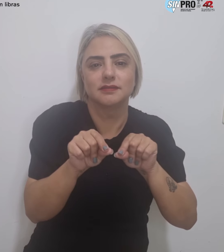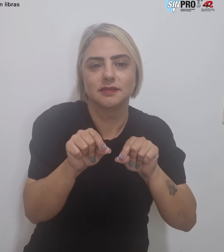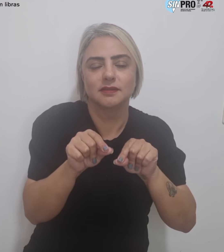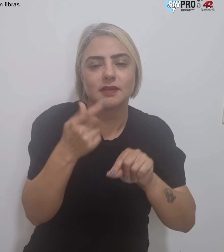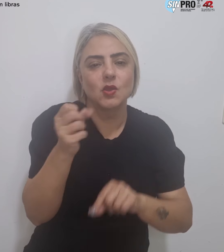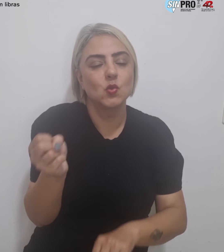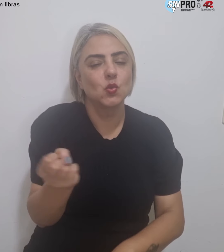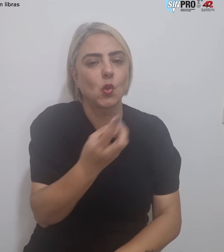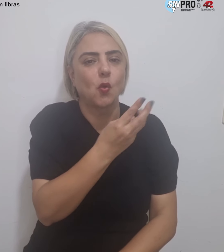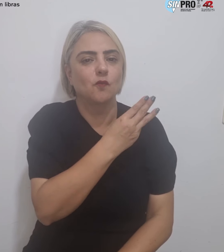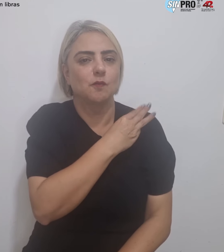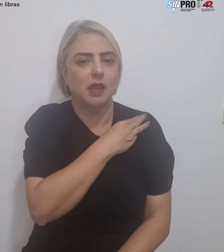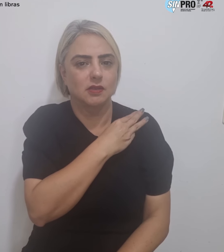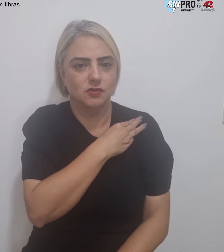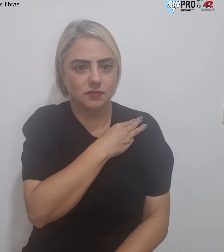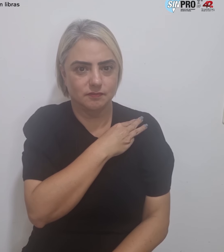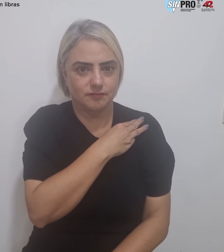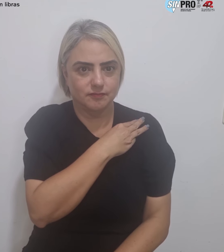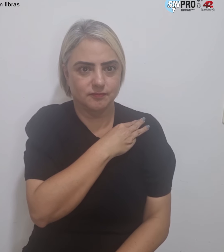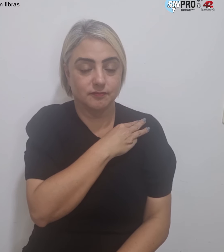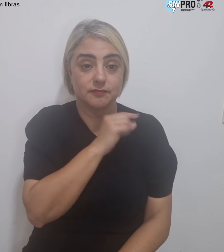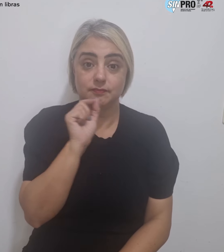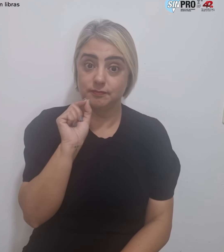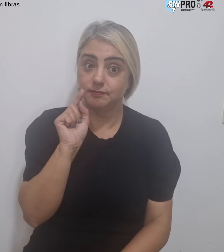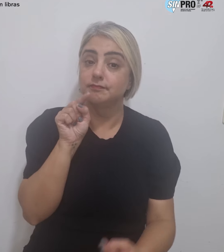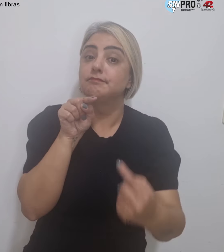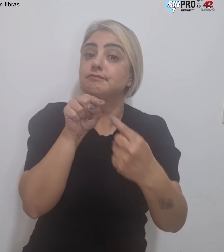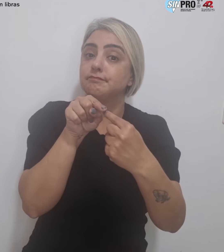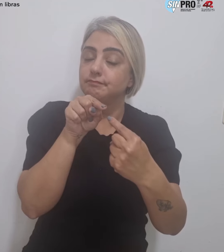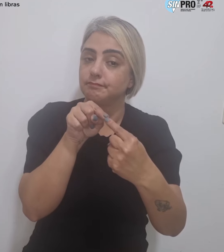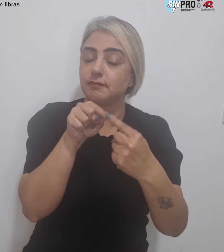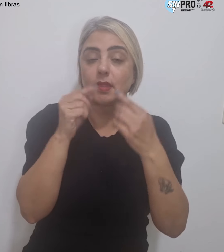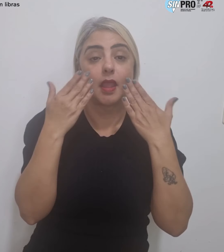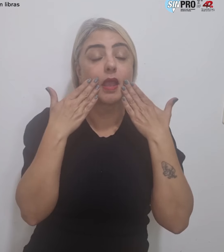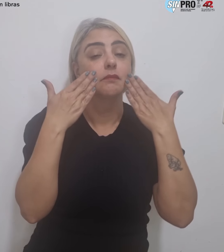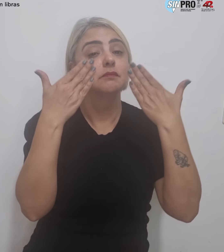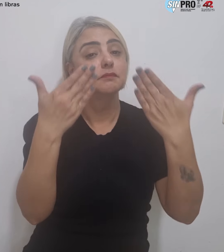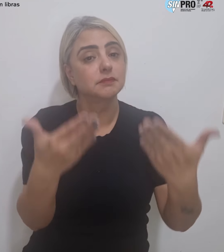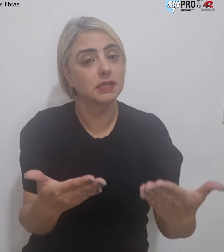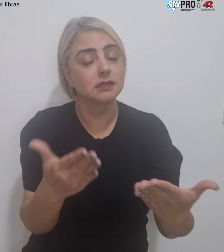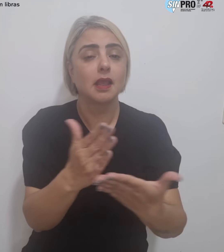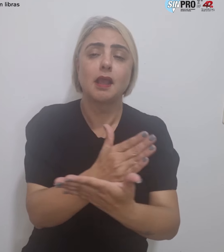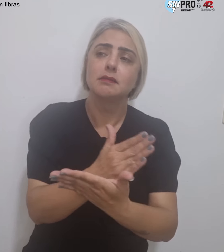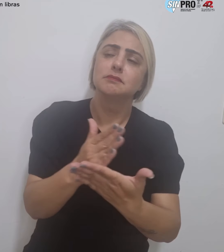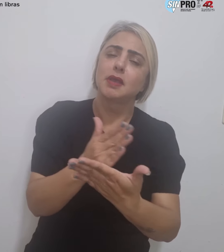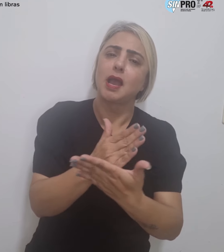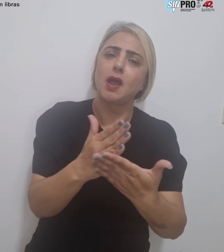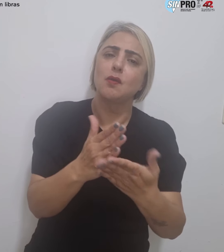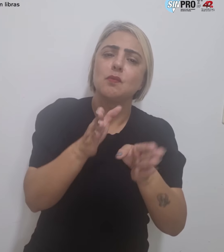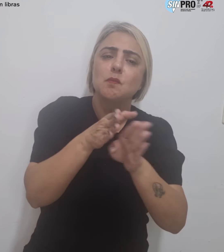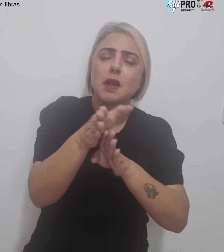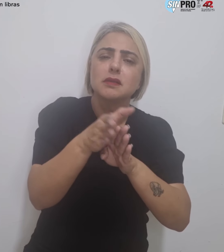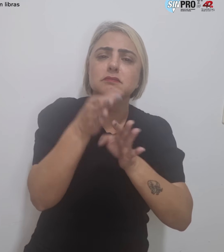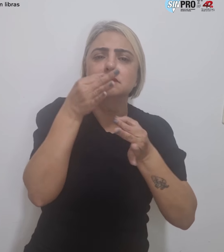novo ensino médio. Nesse sentido, apresentamos algumas contribuições ao debate.